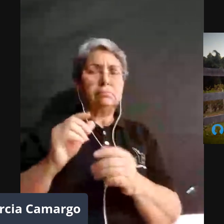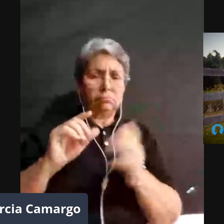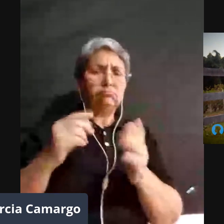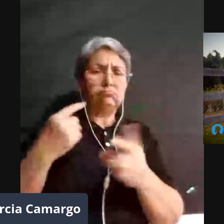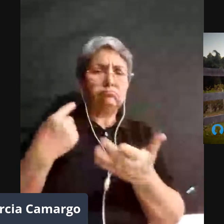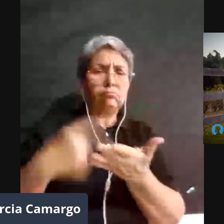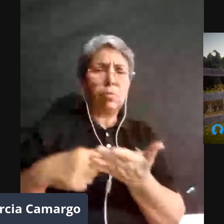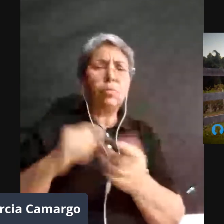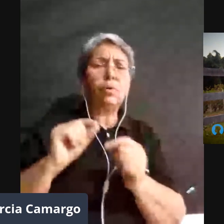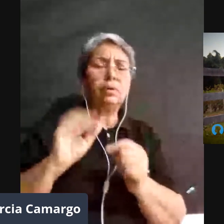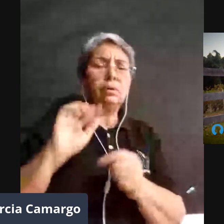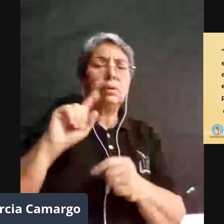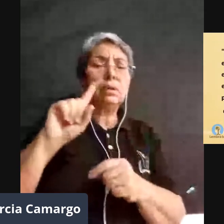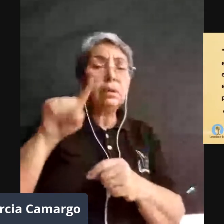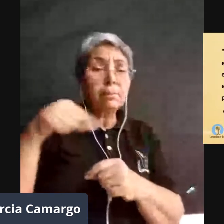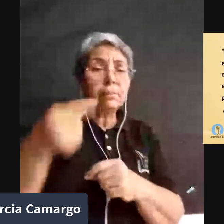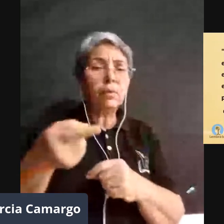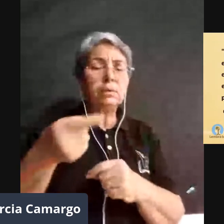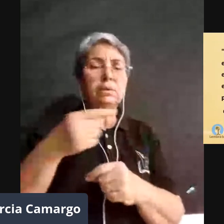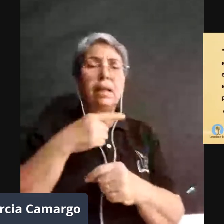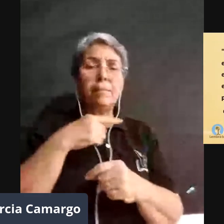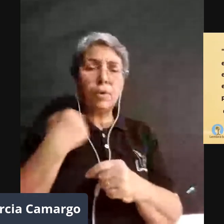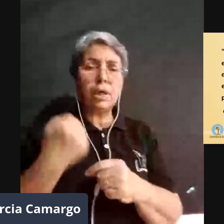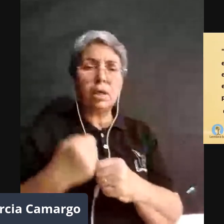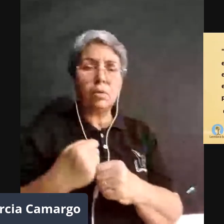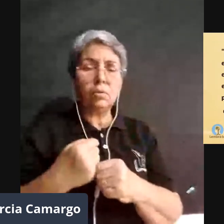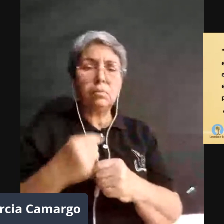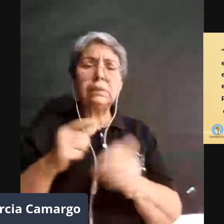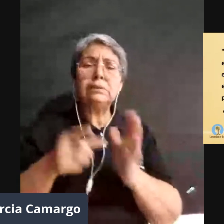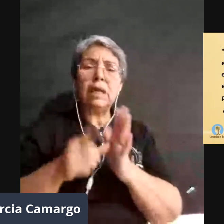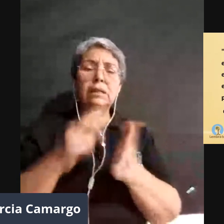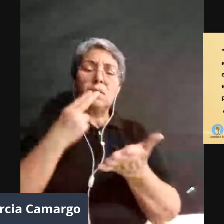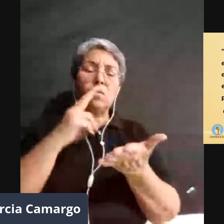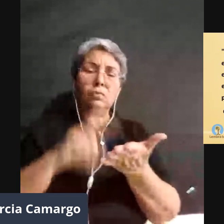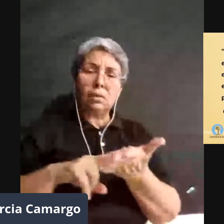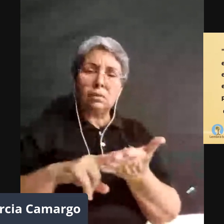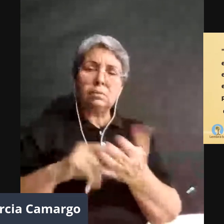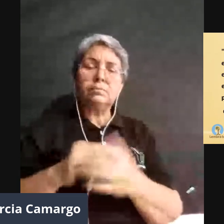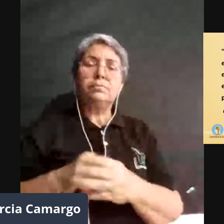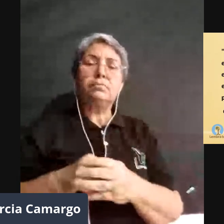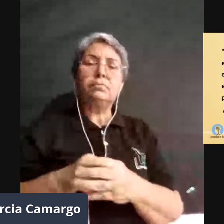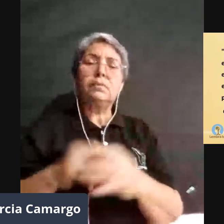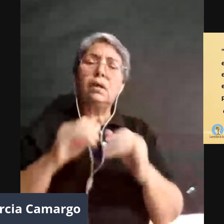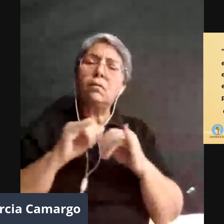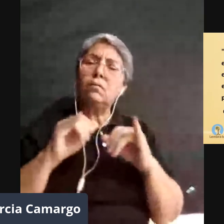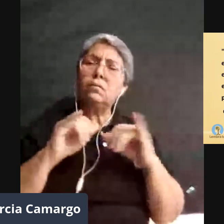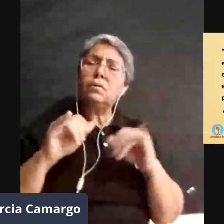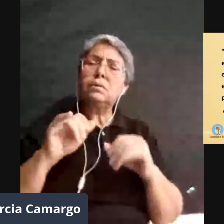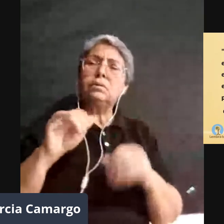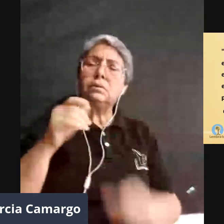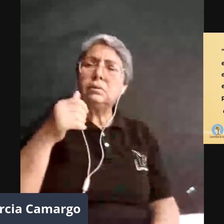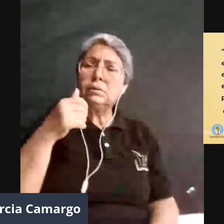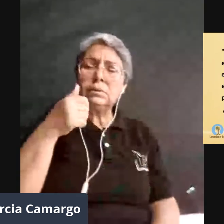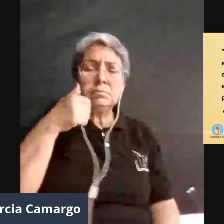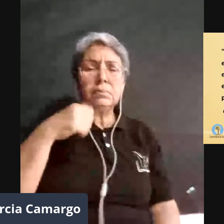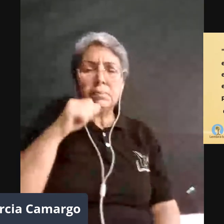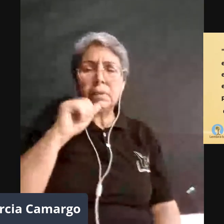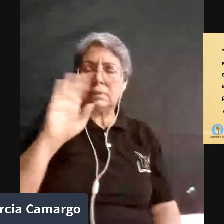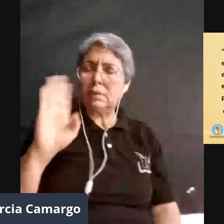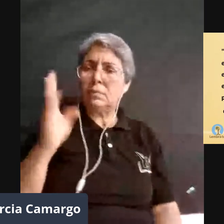Contei à senhora Lida Scott como mamãe considerava a experiência da igreja remanescente e de como